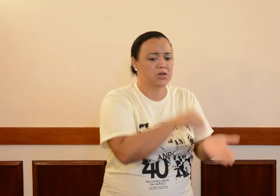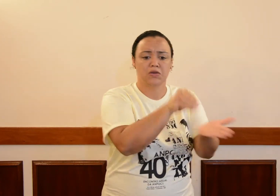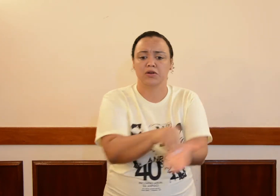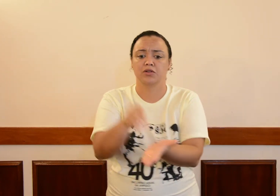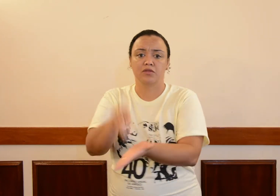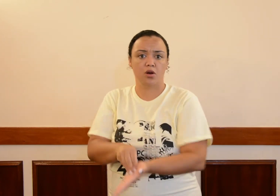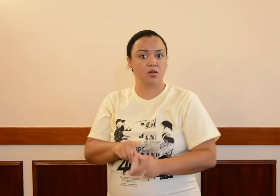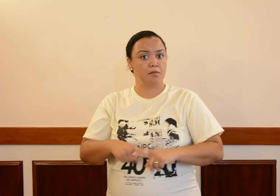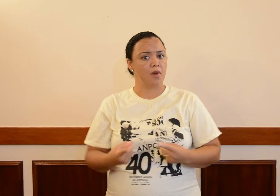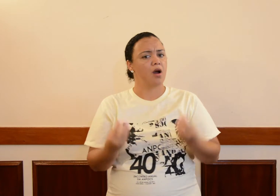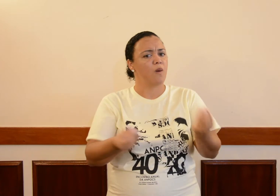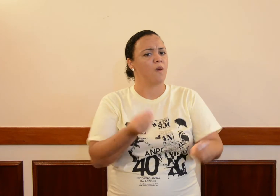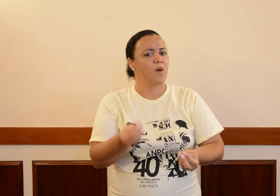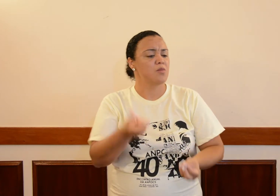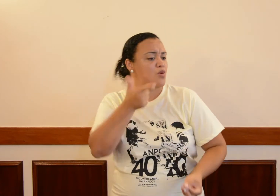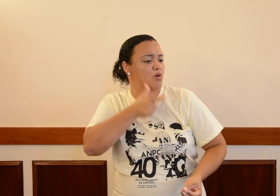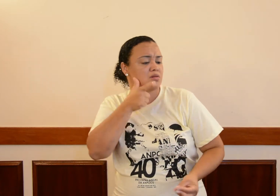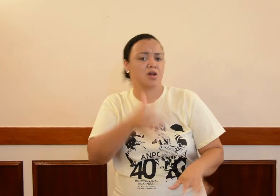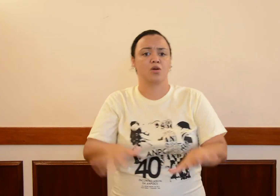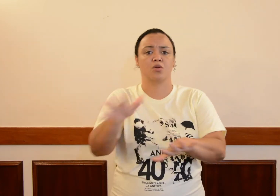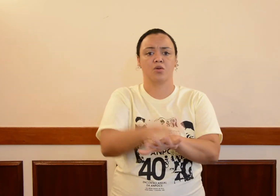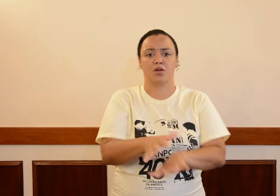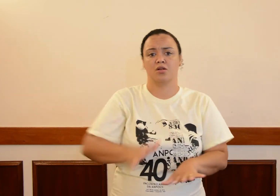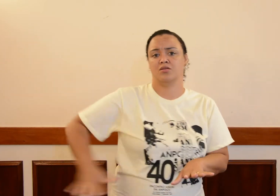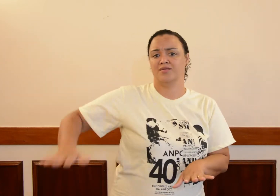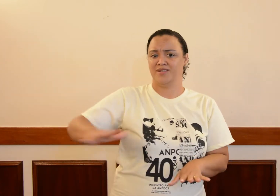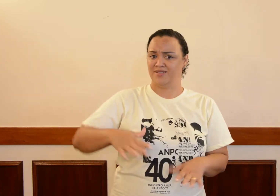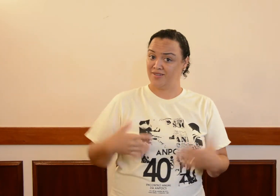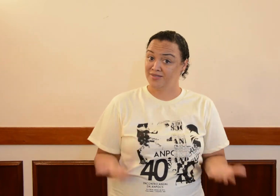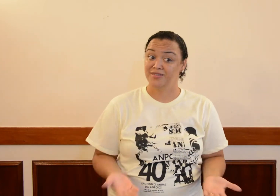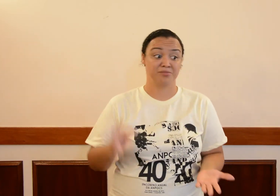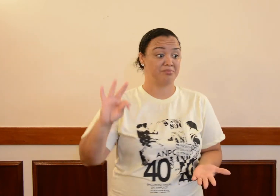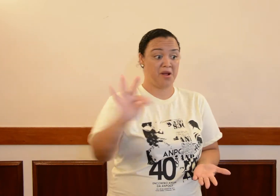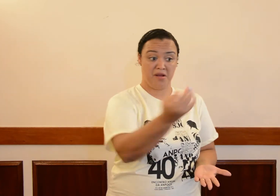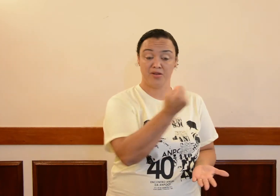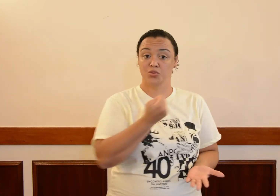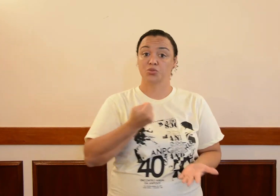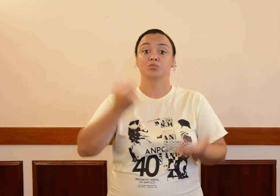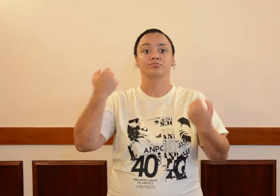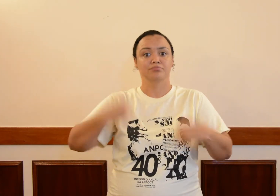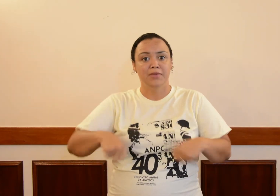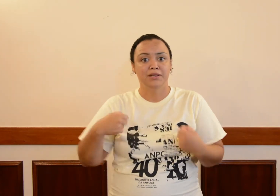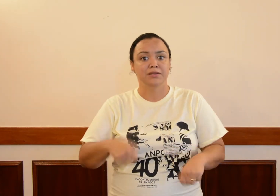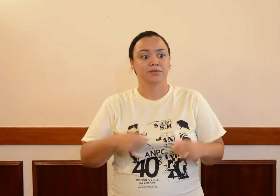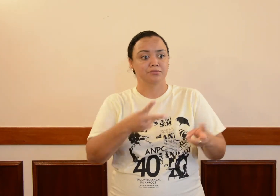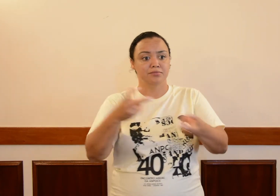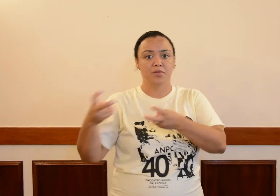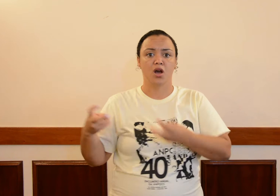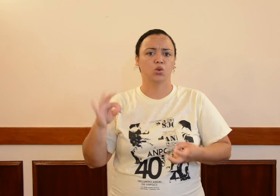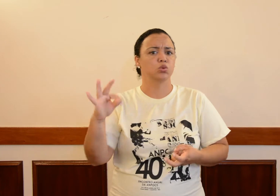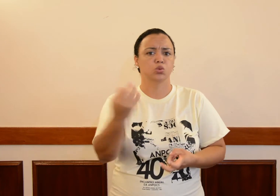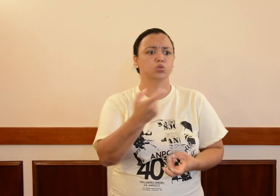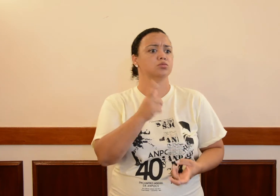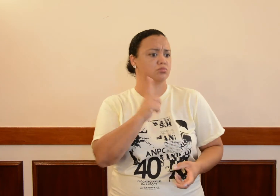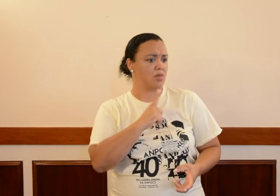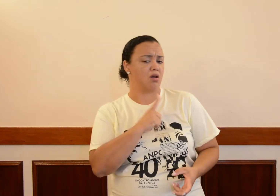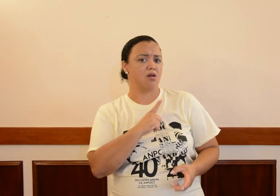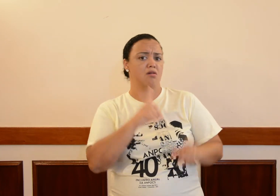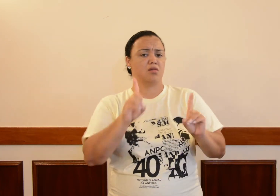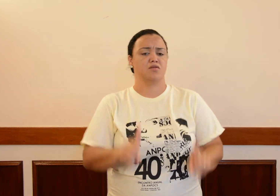nessa perspectiva, também ela deficiente. Esses estudos tensionam-se e também ganham força com a entrada da segunda